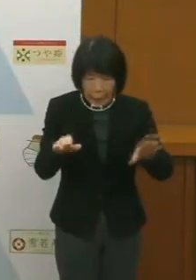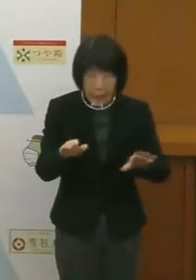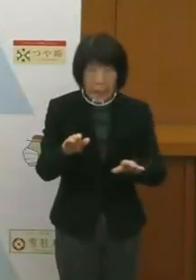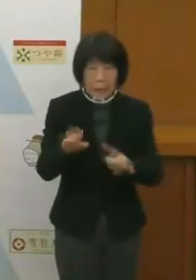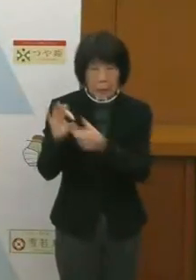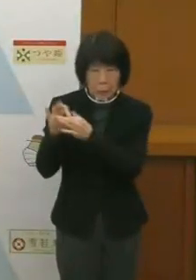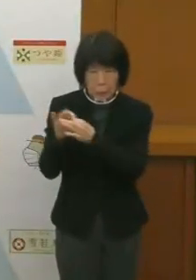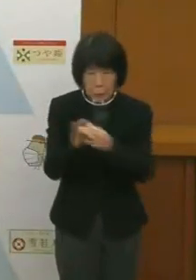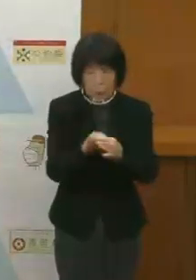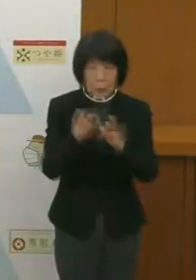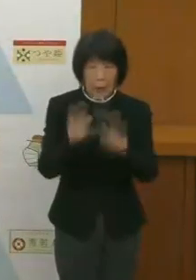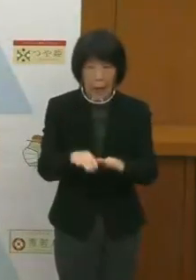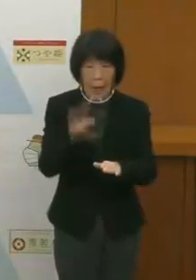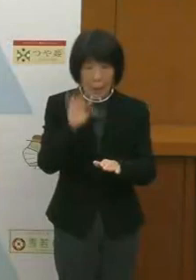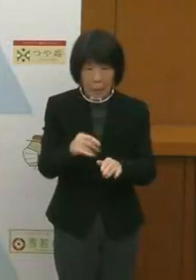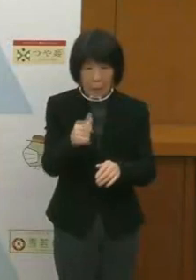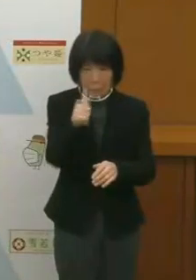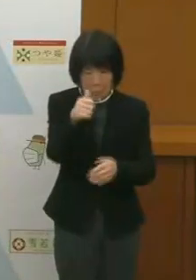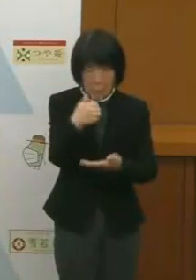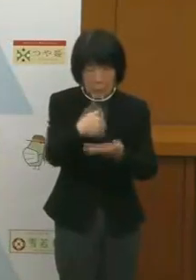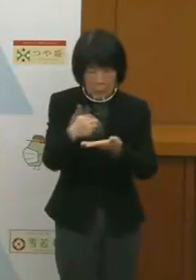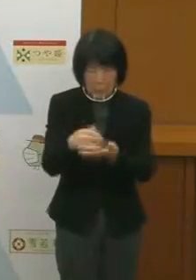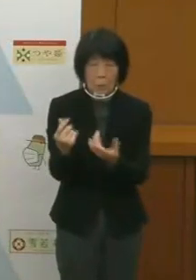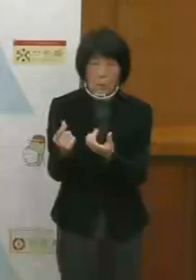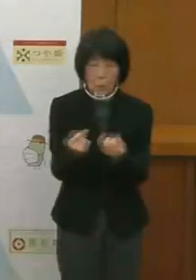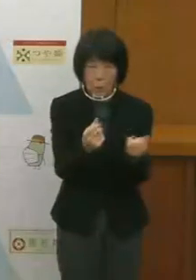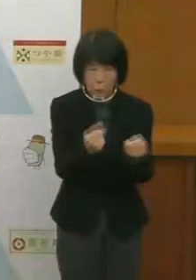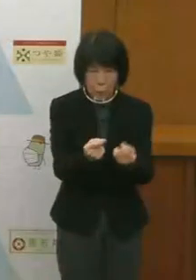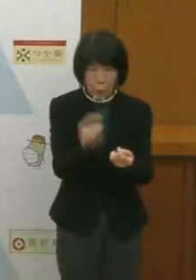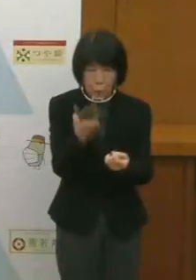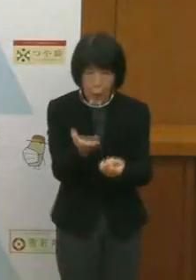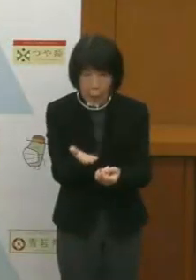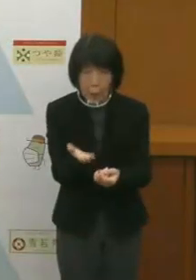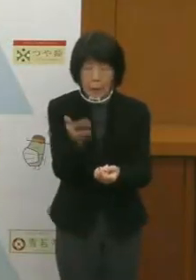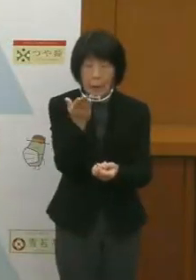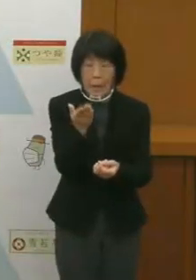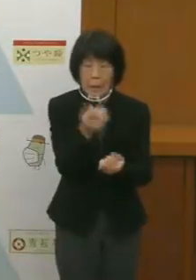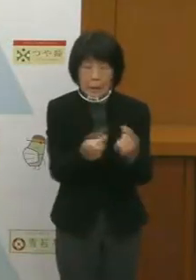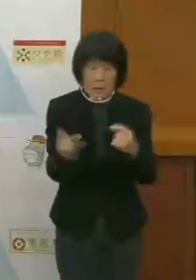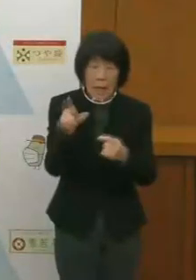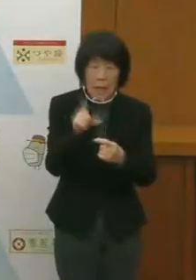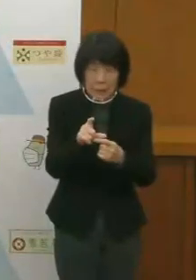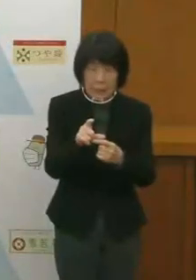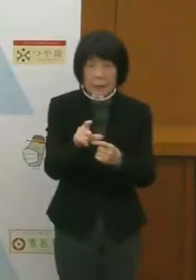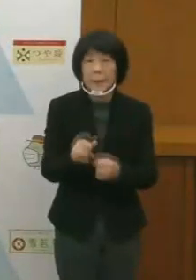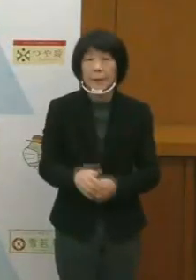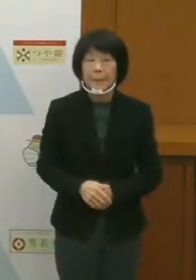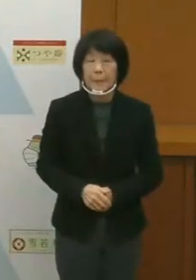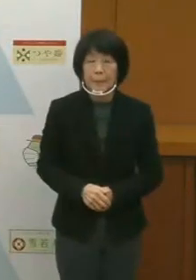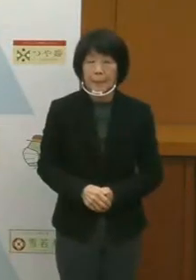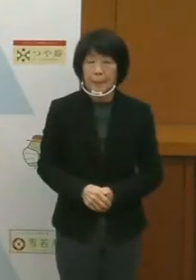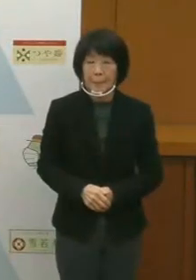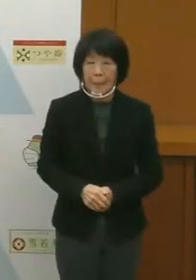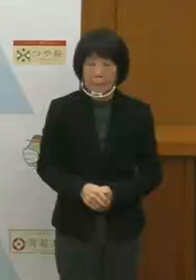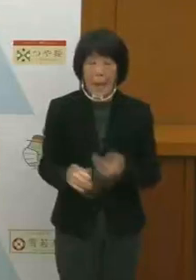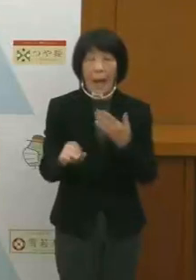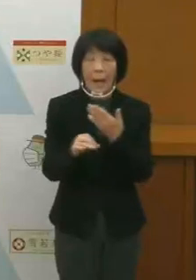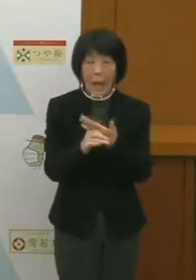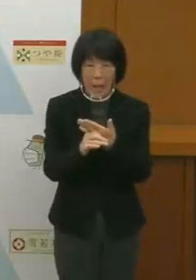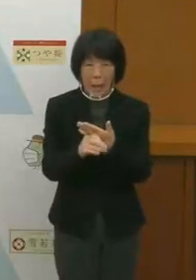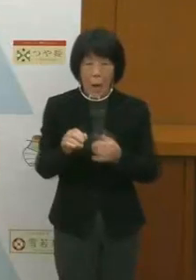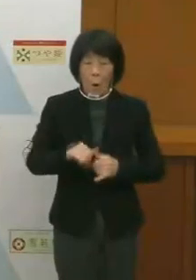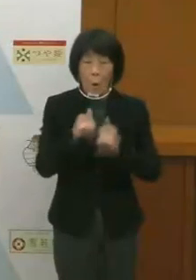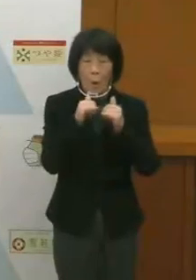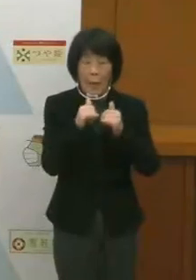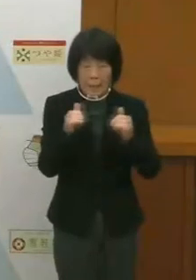のおっしゃったようにですね、それ以上にやはりここに書いてある例として高